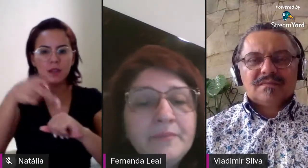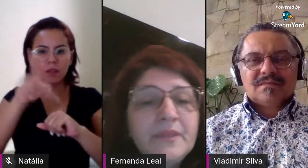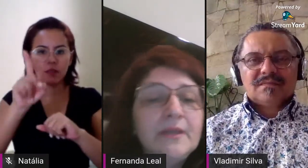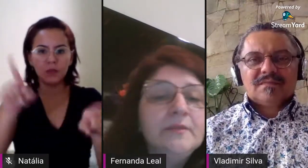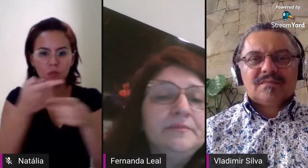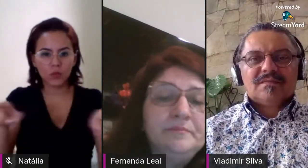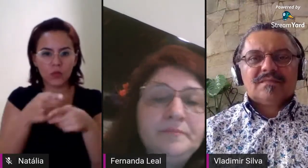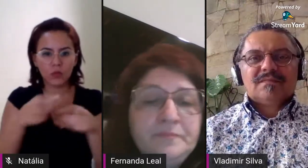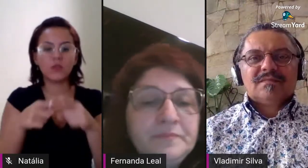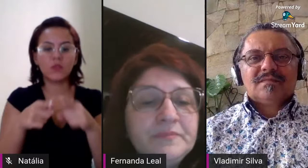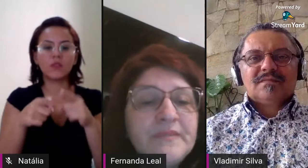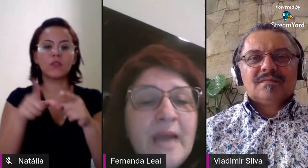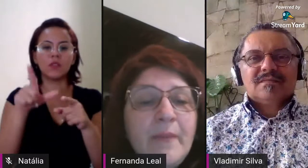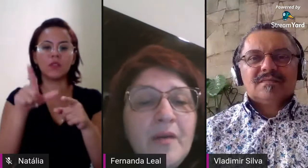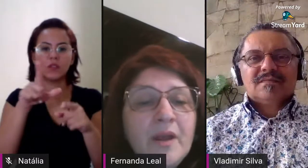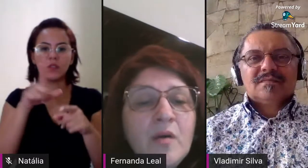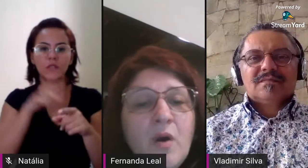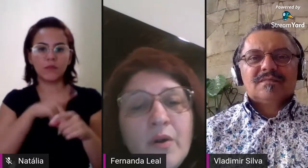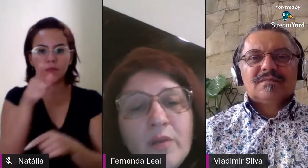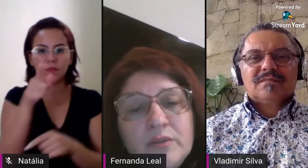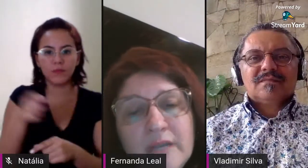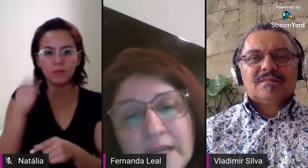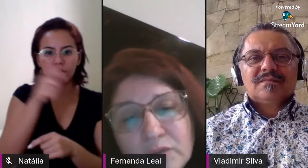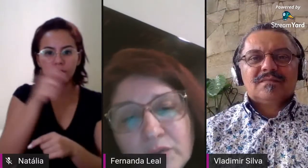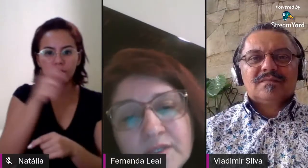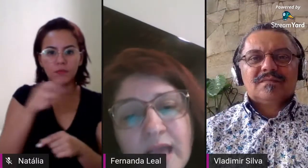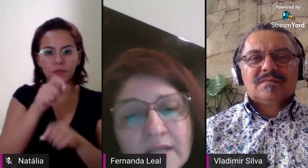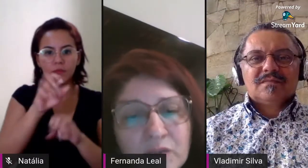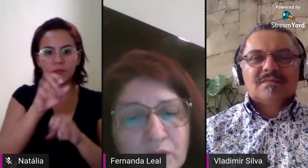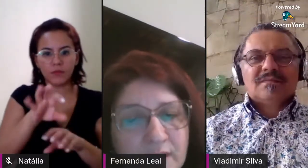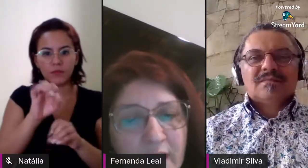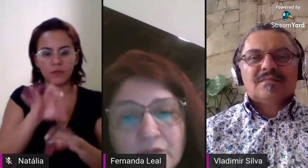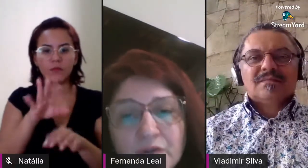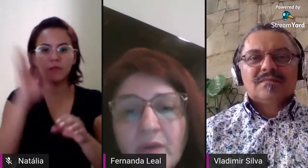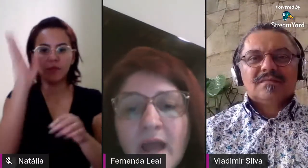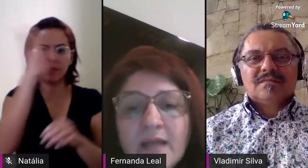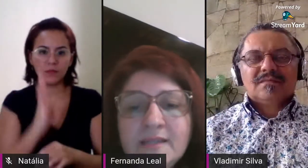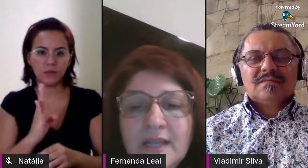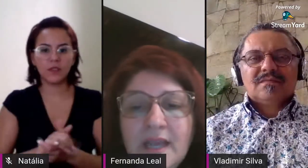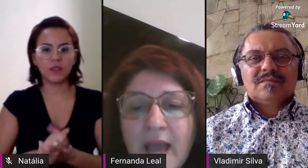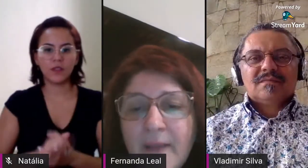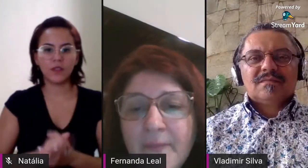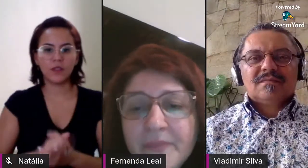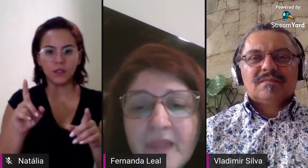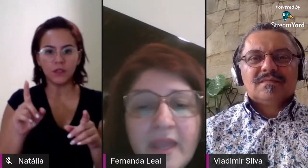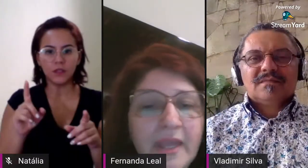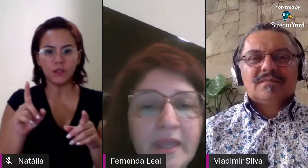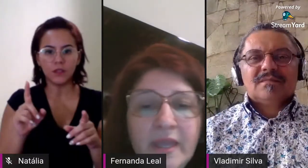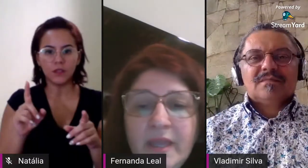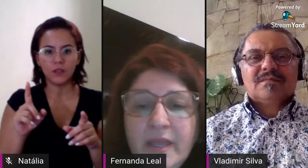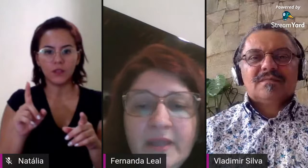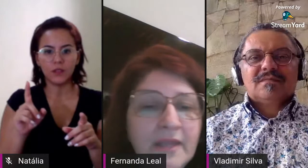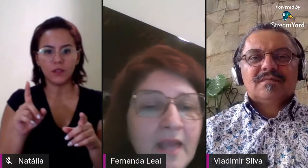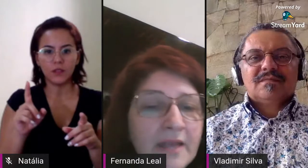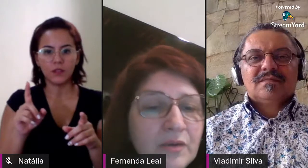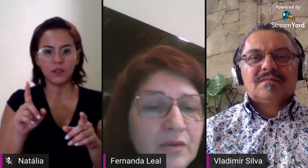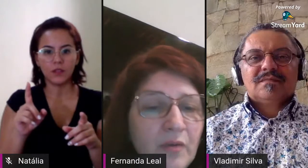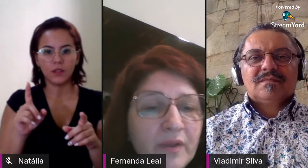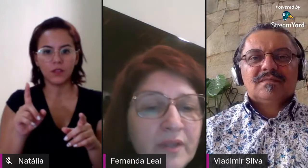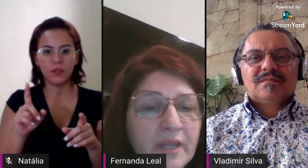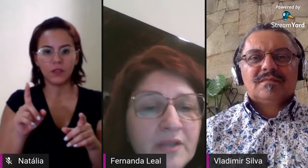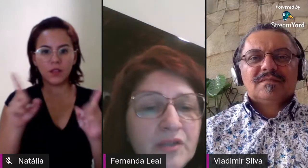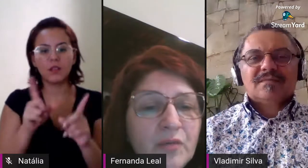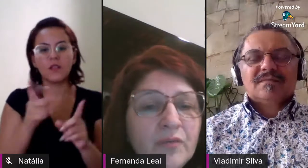ABEM, da American Choral Directors Association, ACDA, e